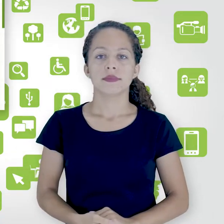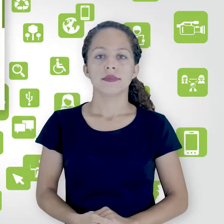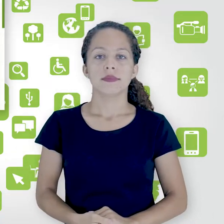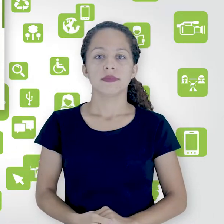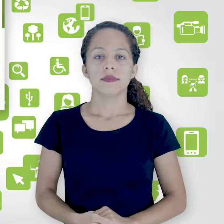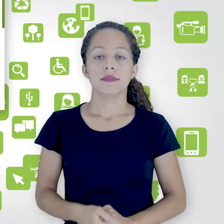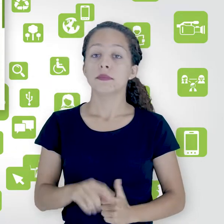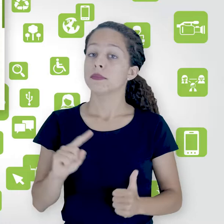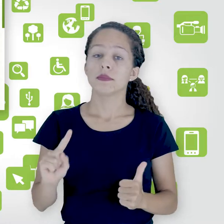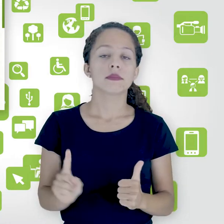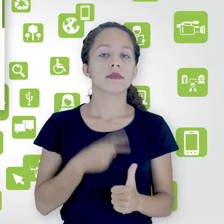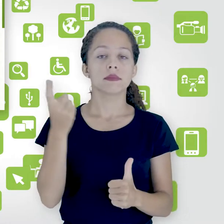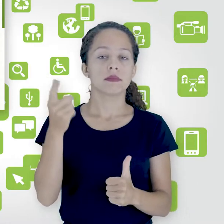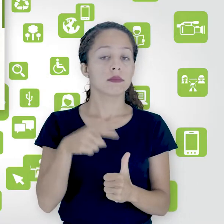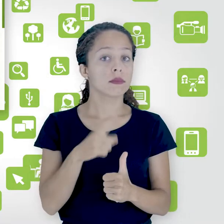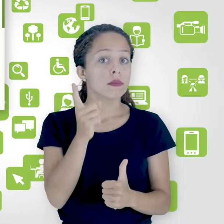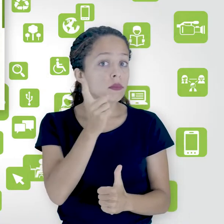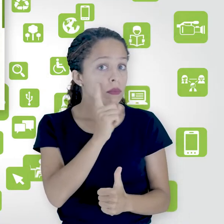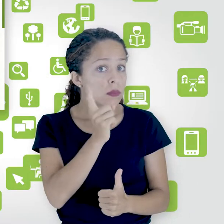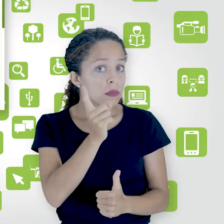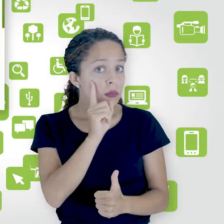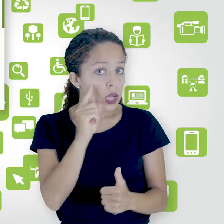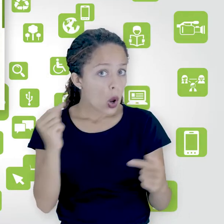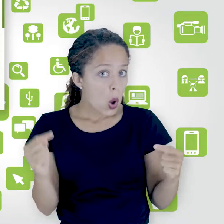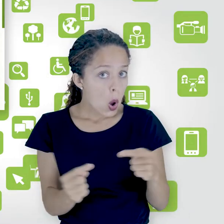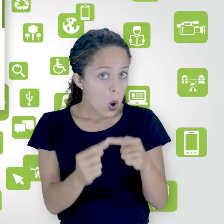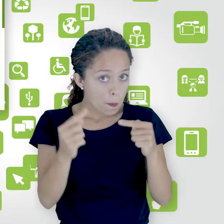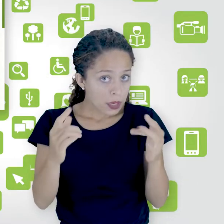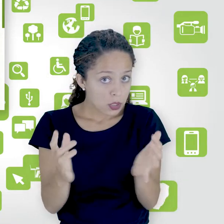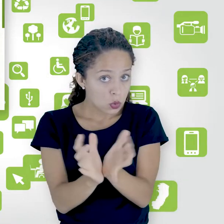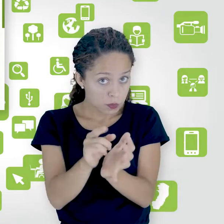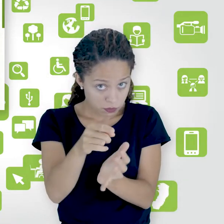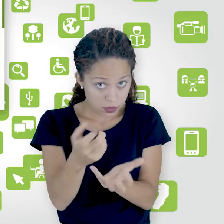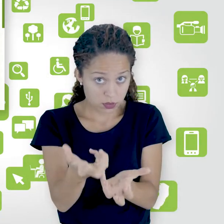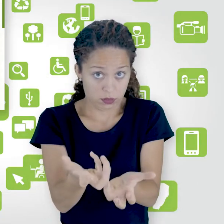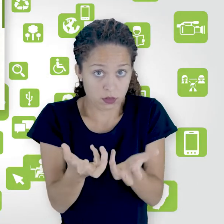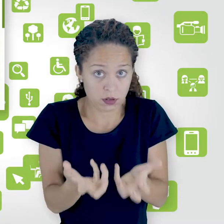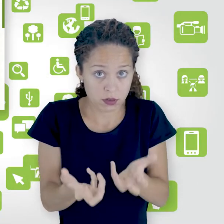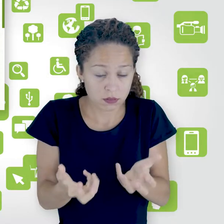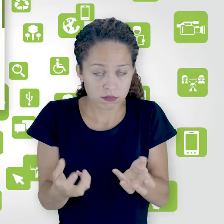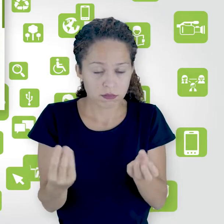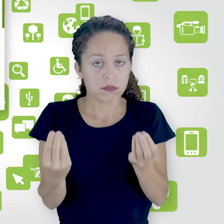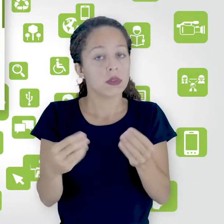Primeira coisa, verifique se está na categoria que você deseja. Vamos inserir um nome para a pergunta.